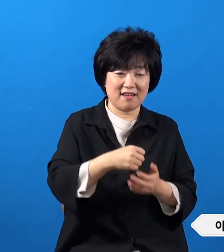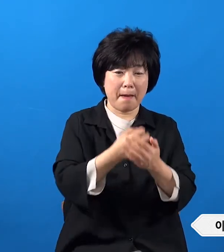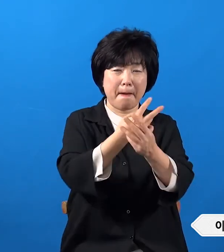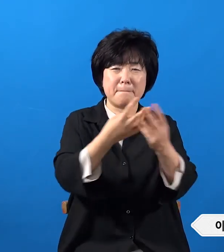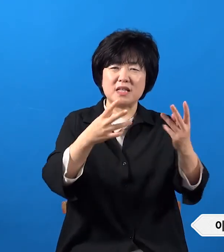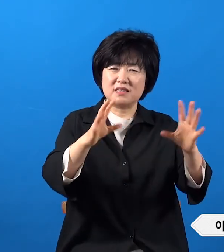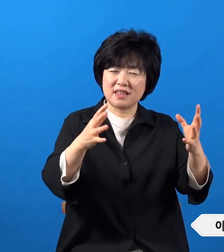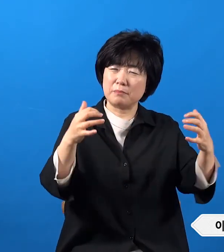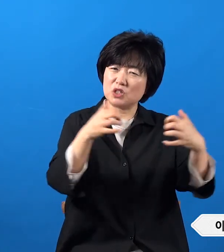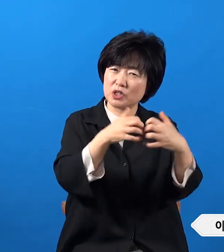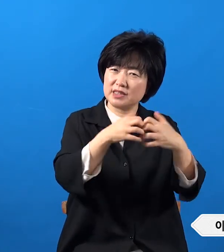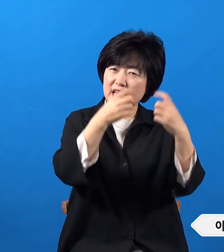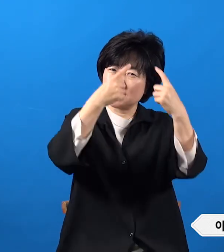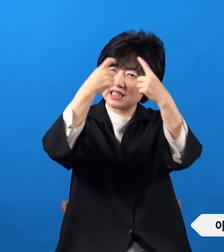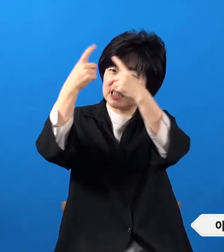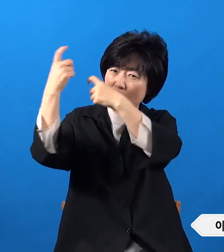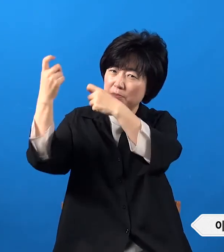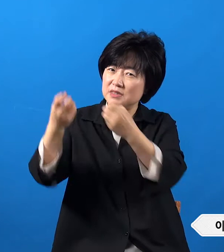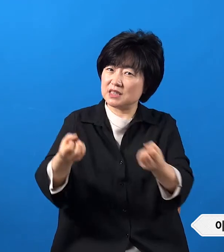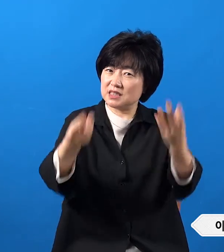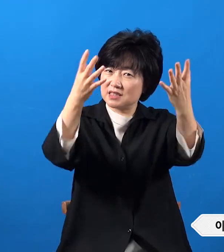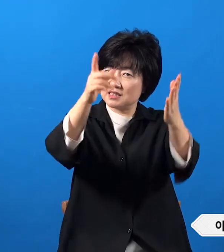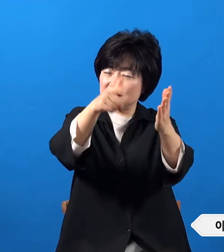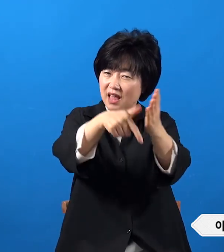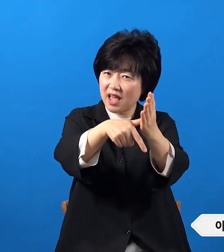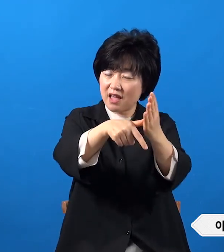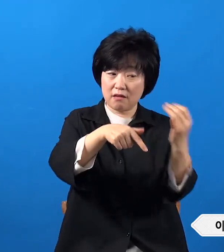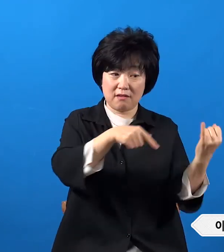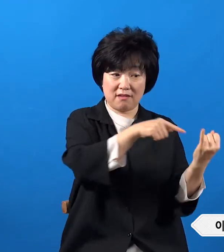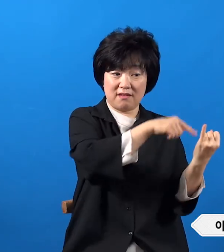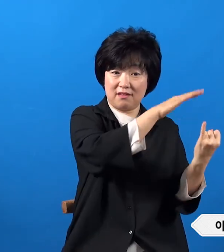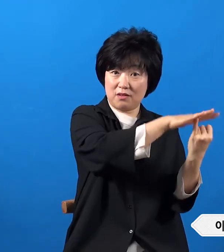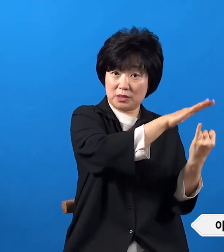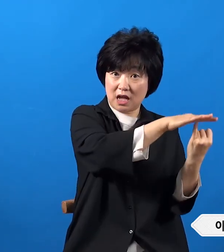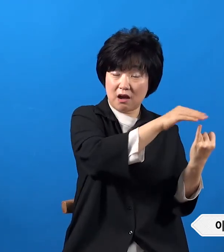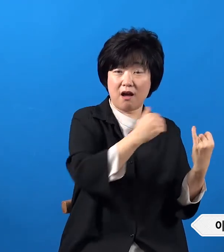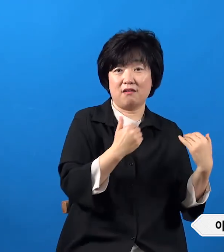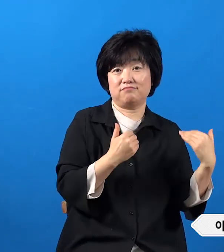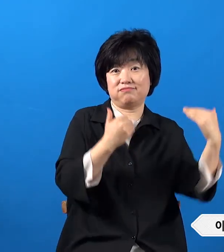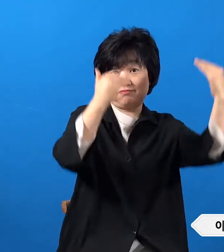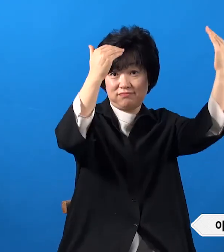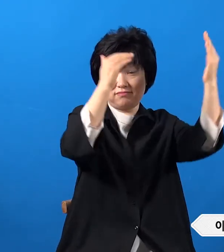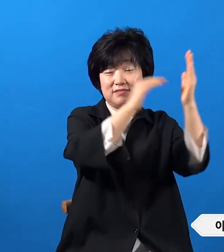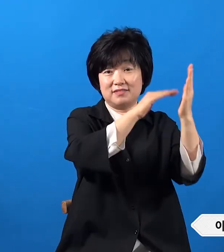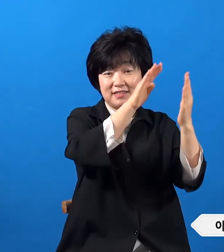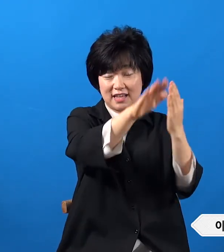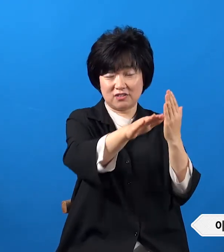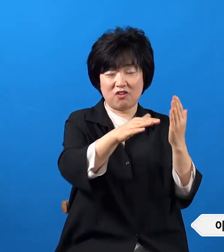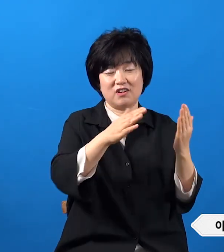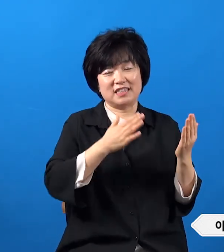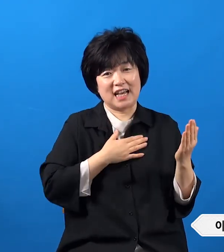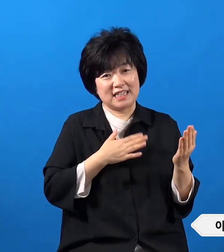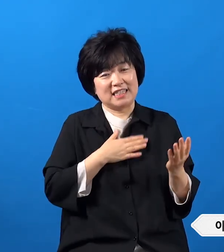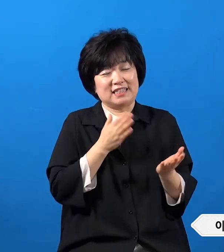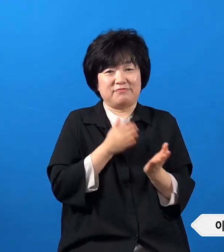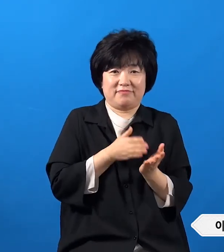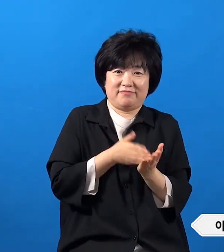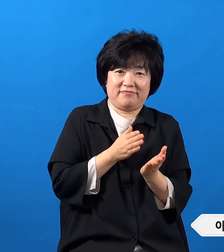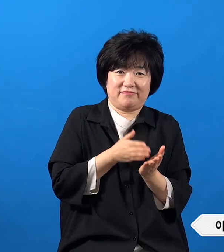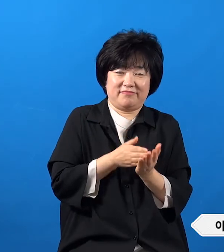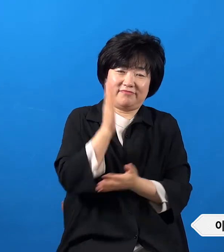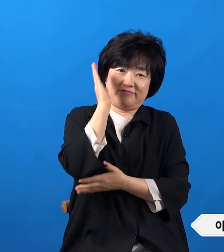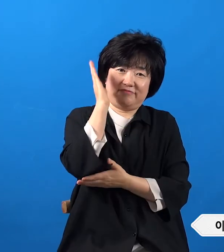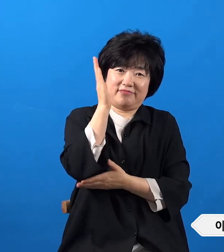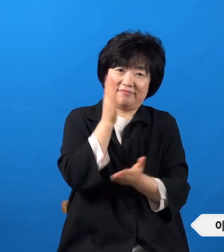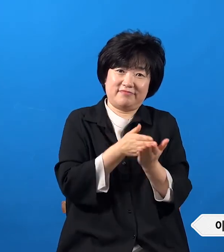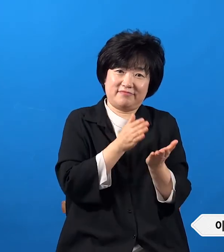기념식에서 이 킴 푹이라는 여인이 베트남 전쟁을 회고하는 스피치를 한다는 소식을 받습니다. 그때